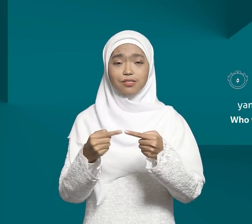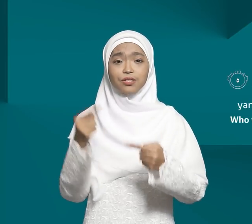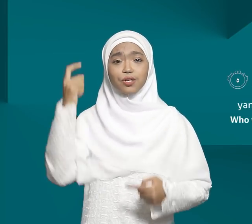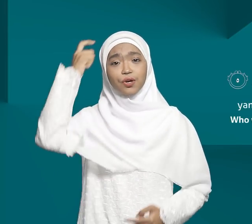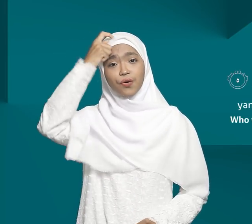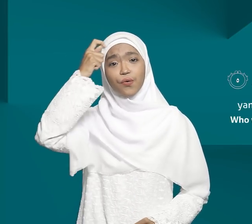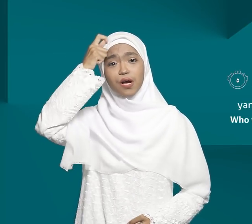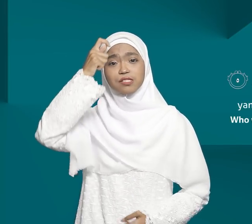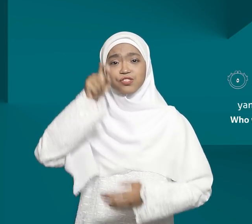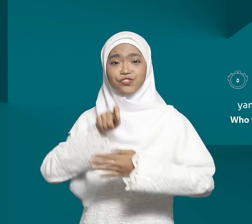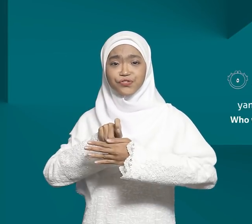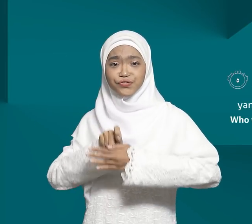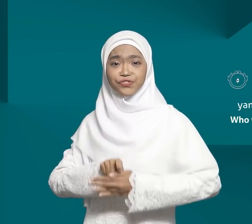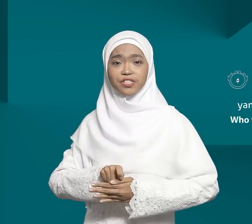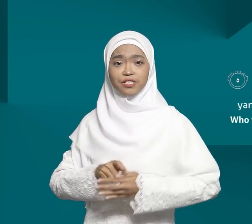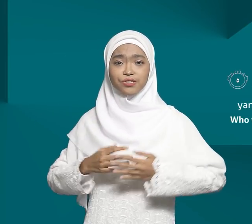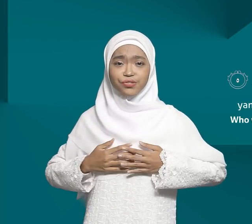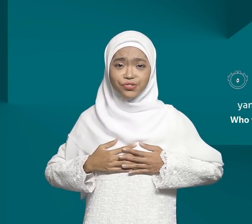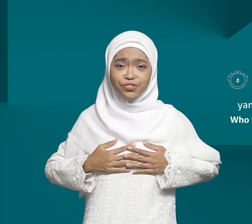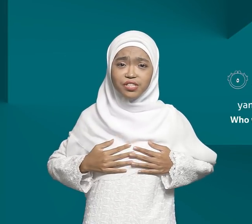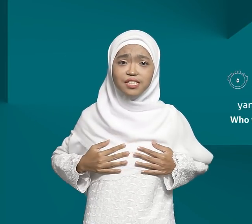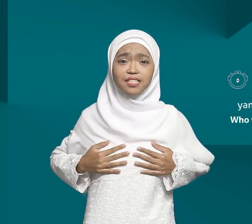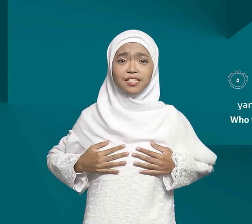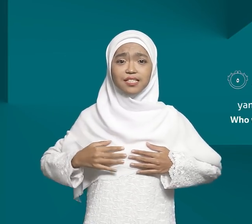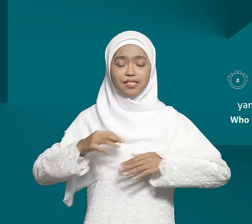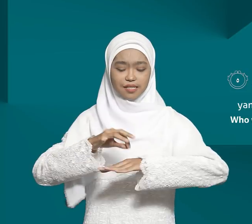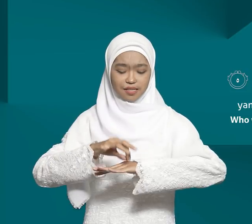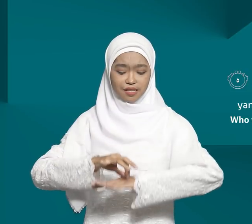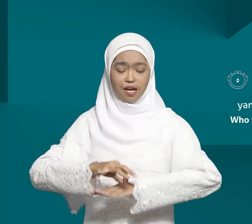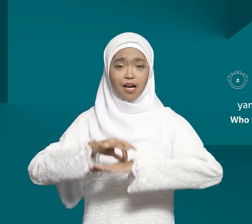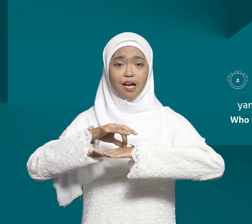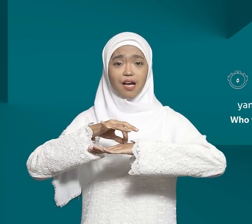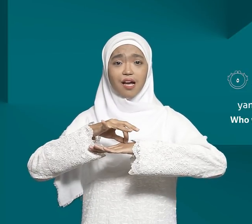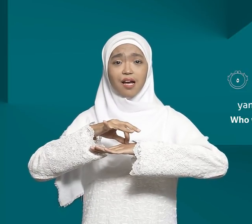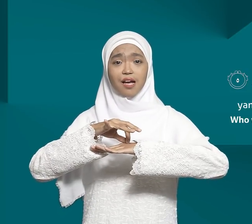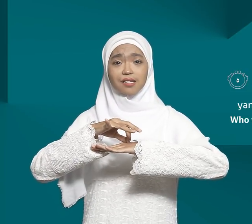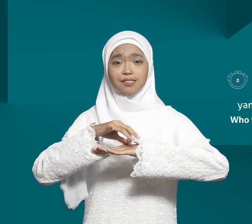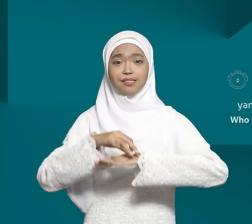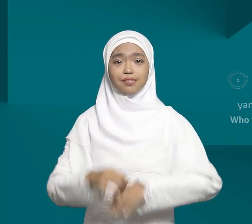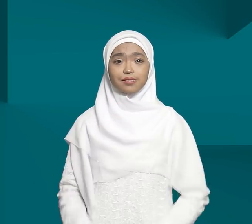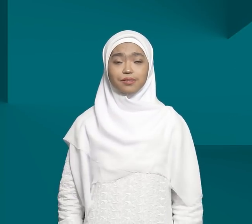الذي يوسوس في صدور الناس